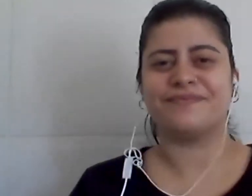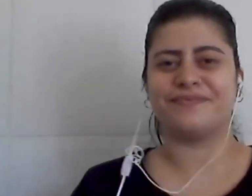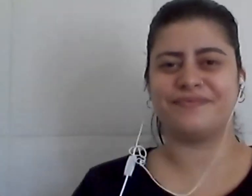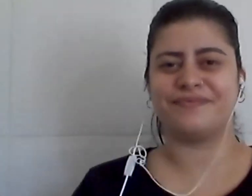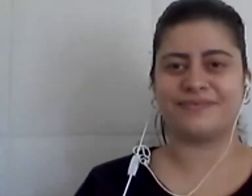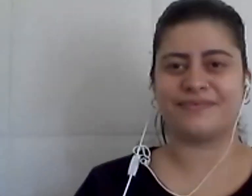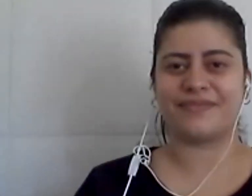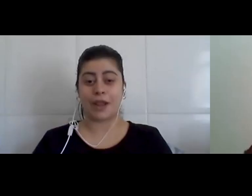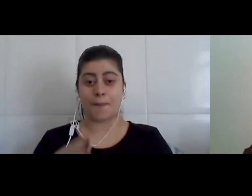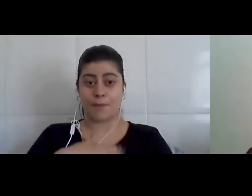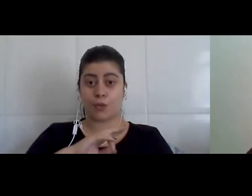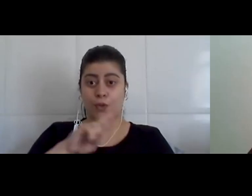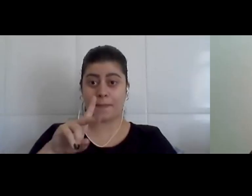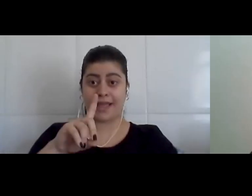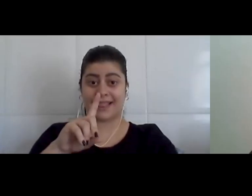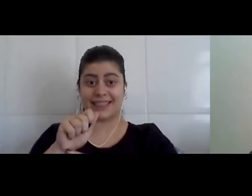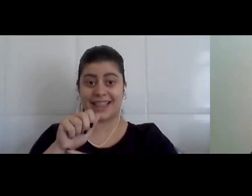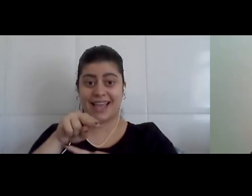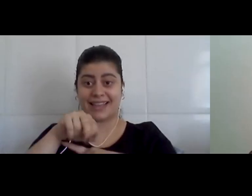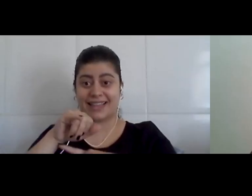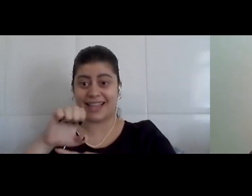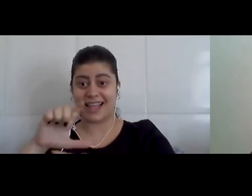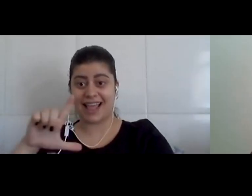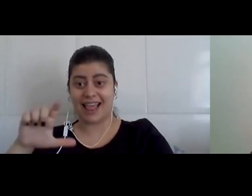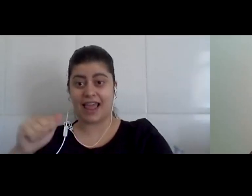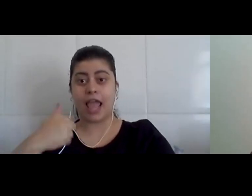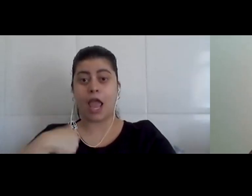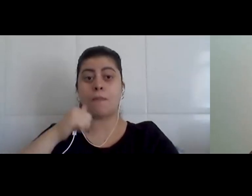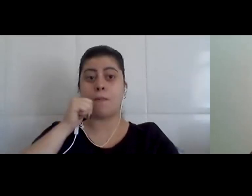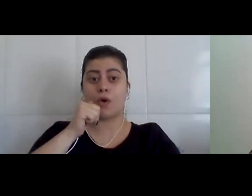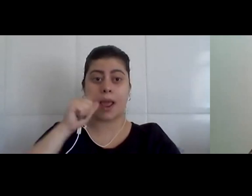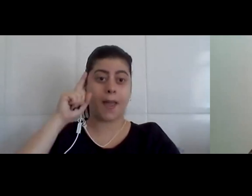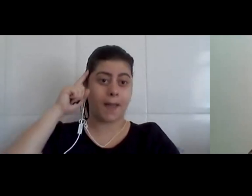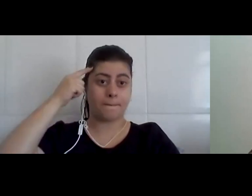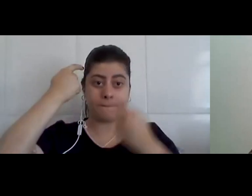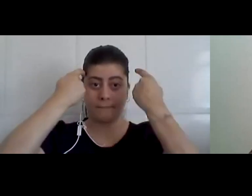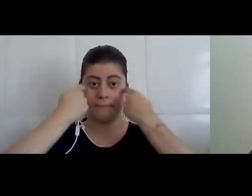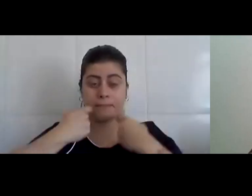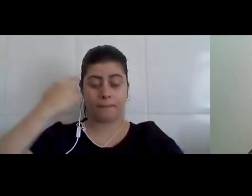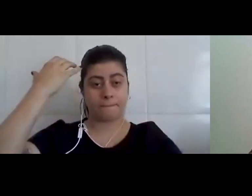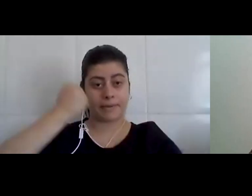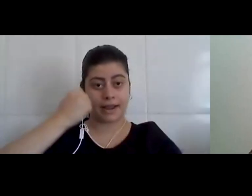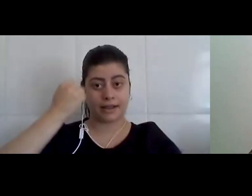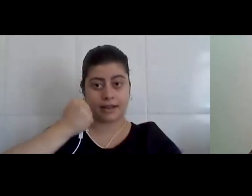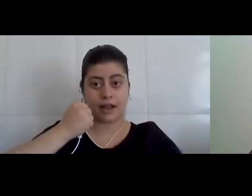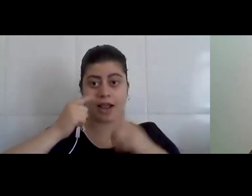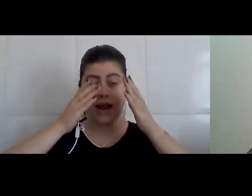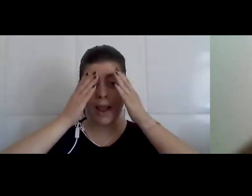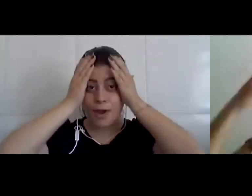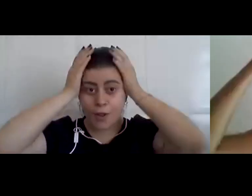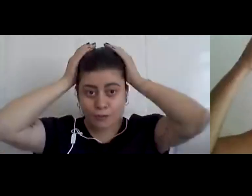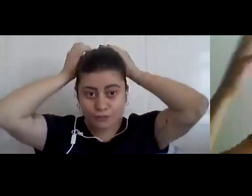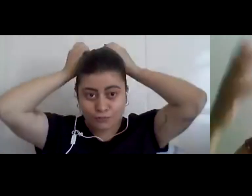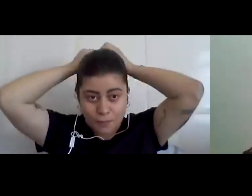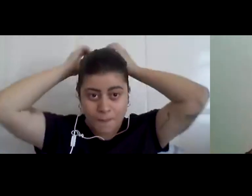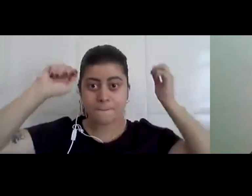Camilo, eu sou a Daniela. Eu sou uma mulher branca, Estou com o meu cabelo preto,